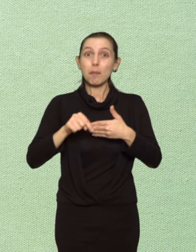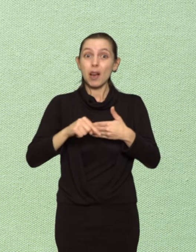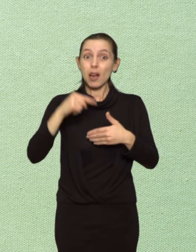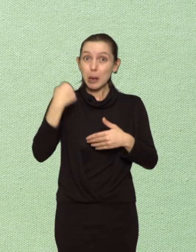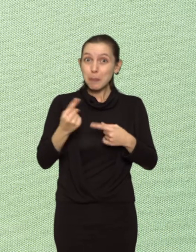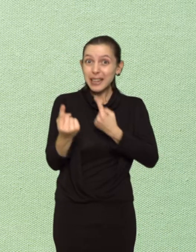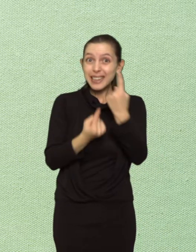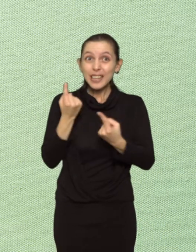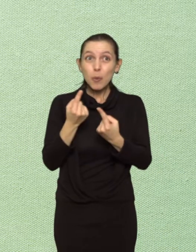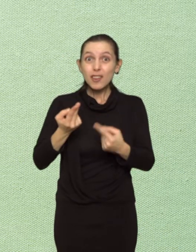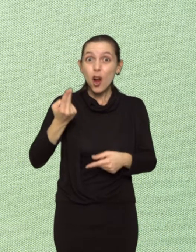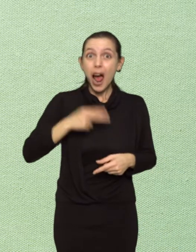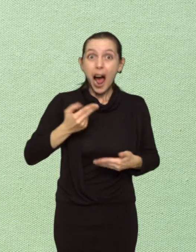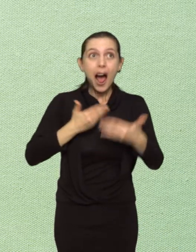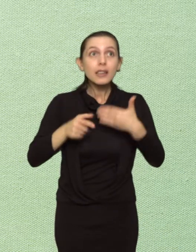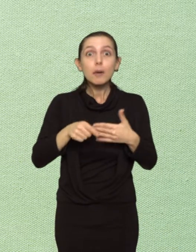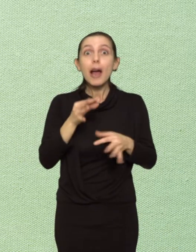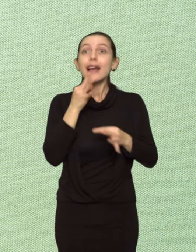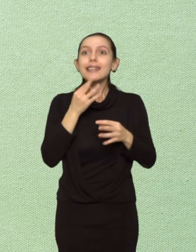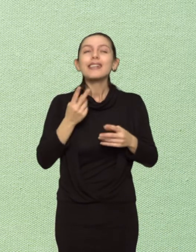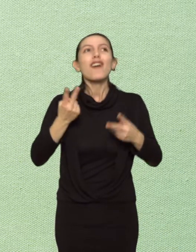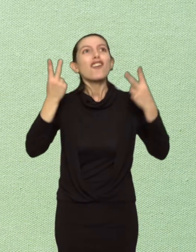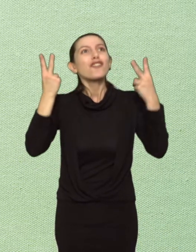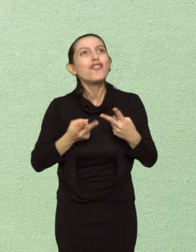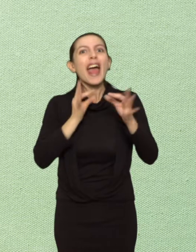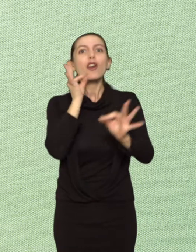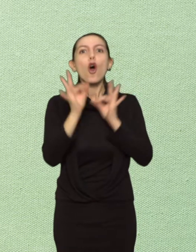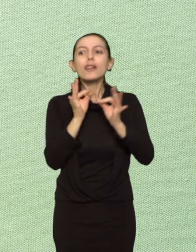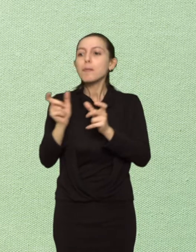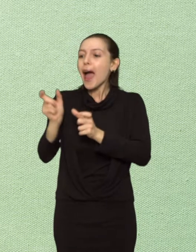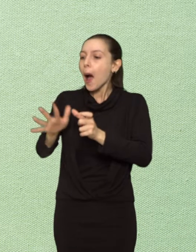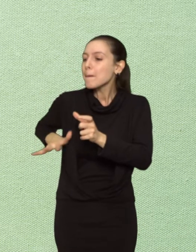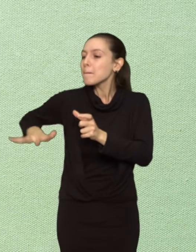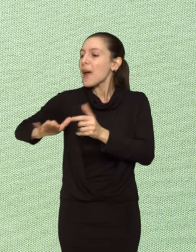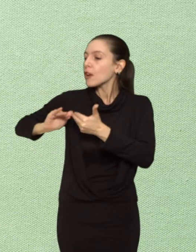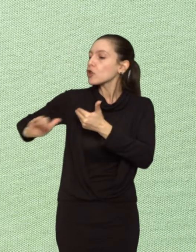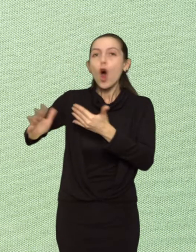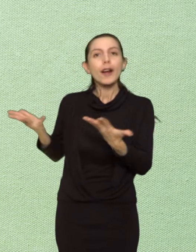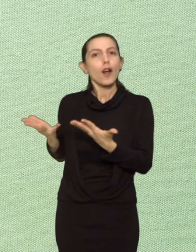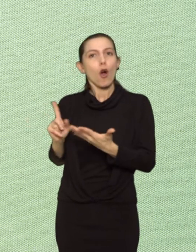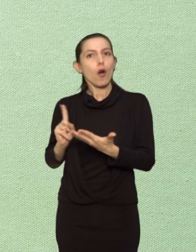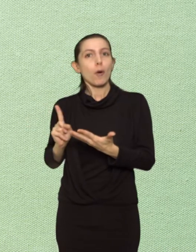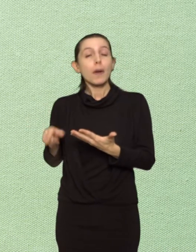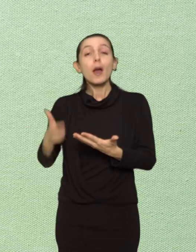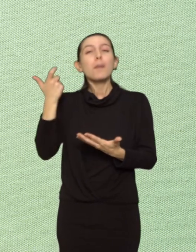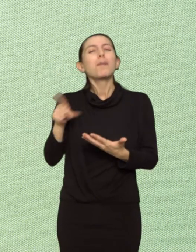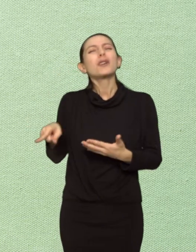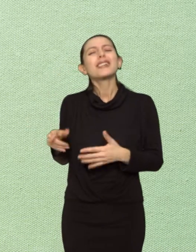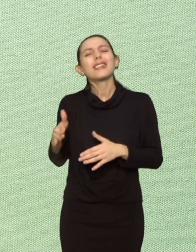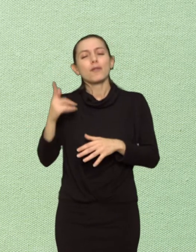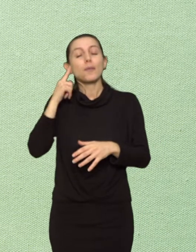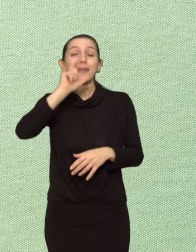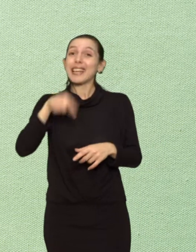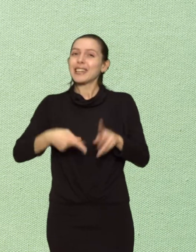condizione che non descrive realmente come le persone sono escluse, perché genera, in